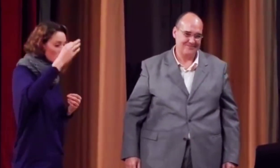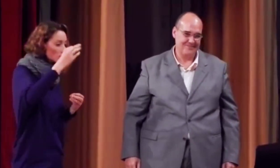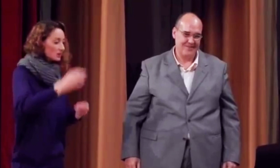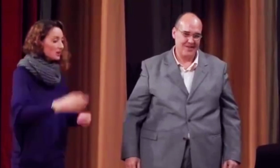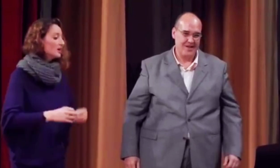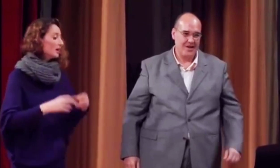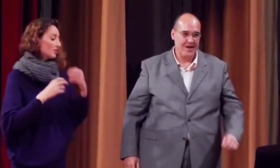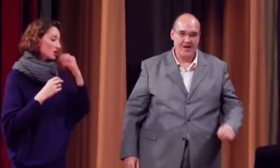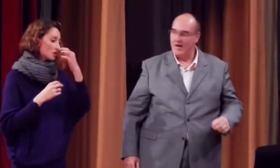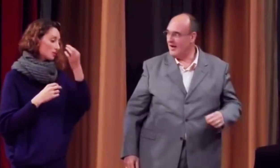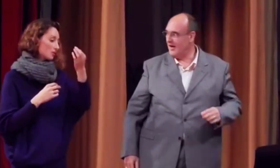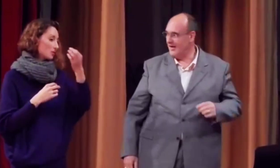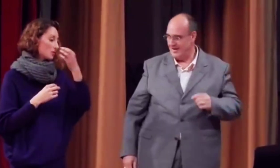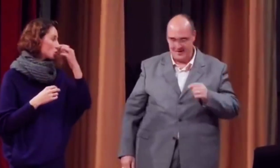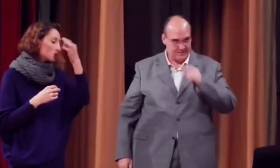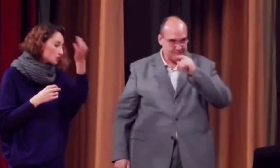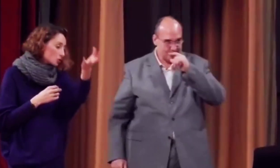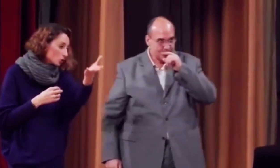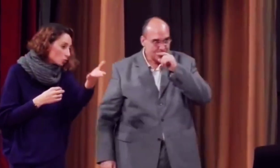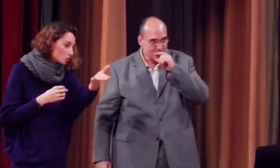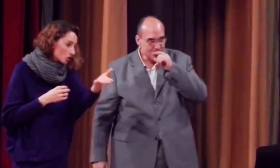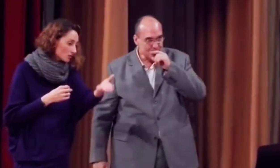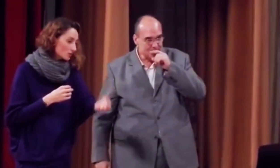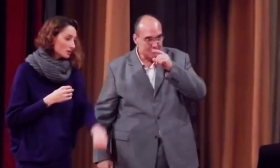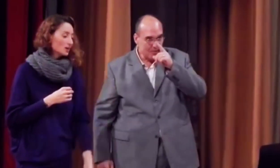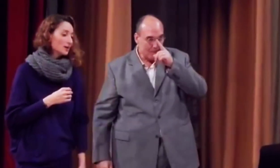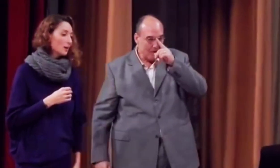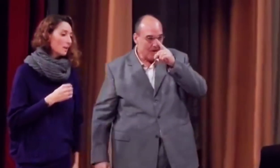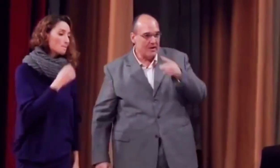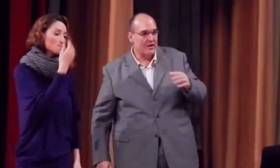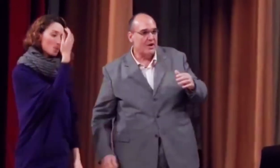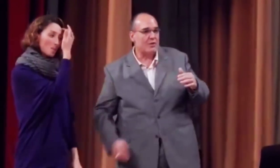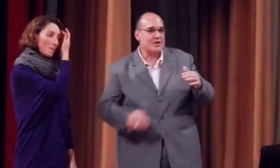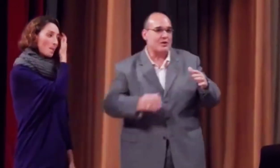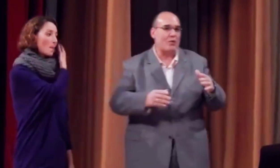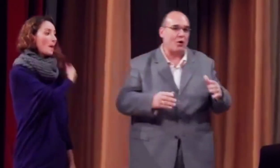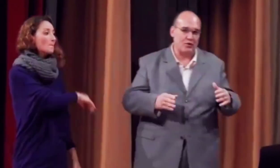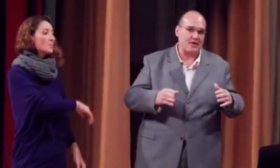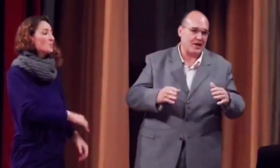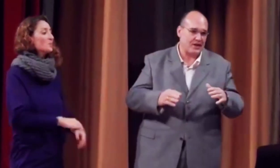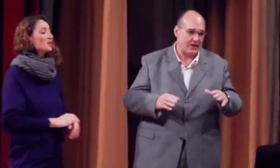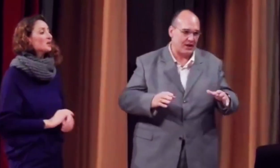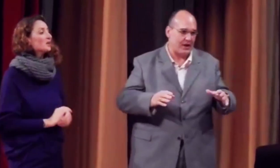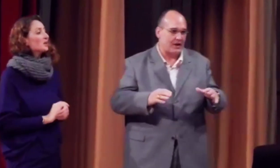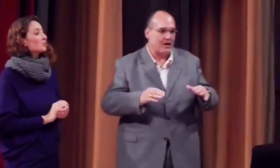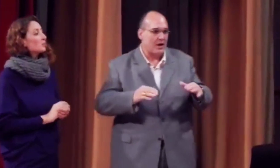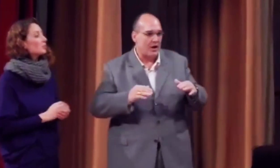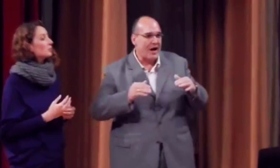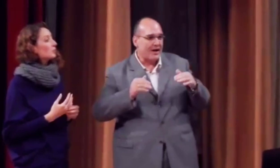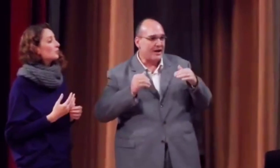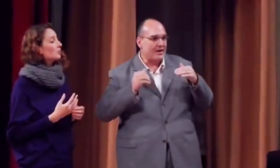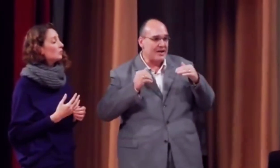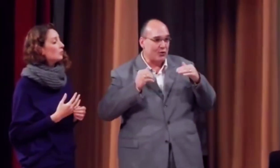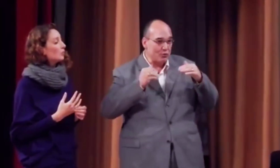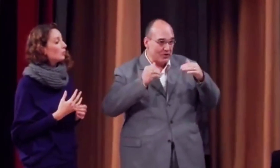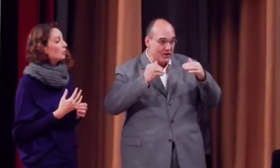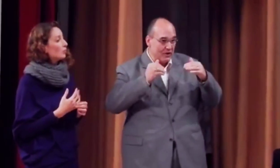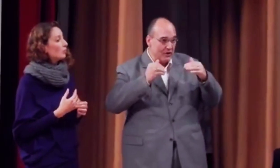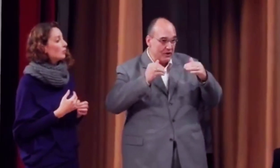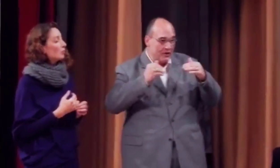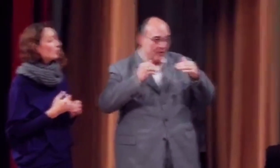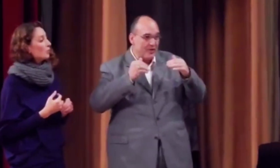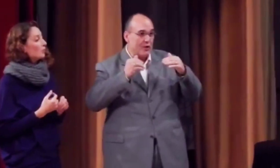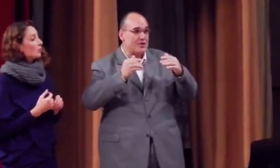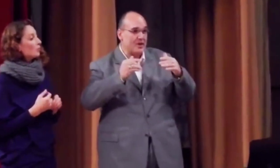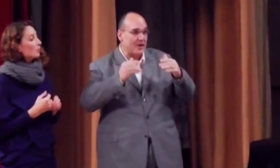звук шел вперед и ваш голос звучал лучше. In questo modo vedrete che anche gli